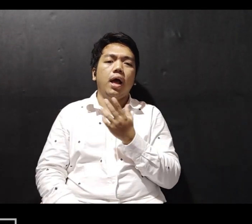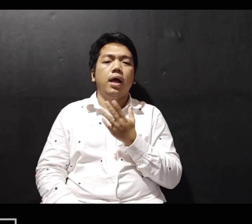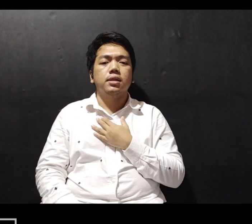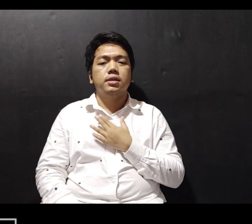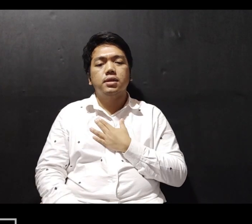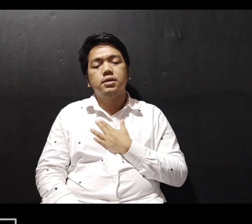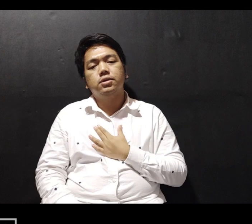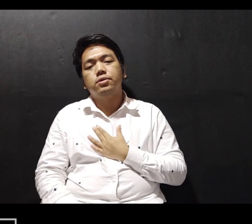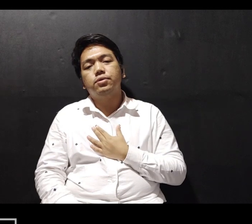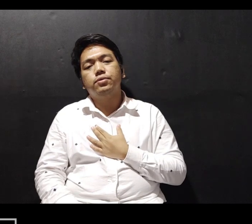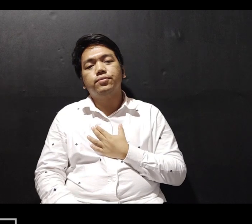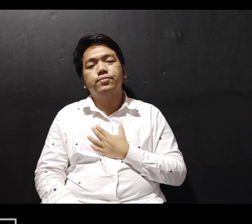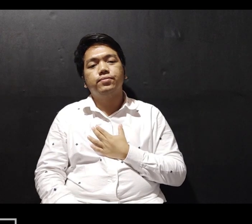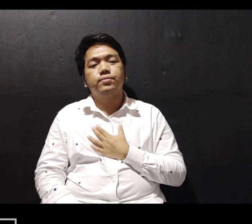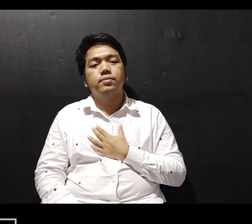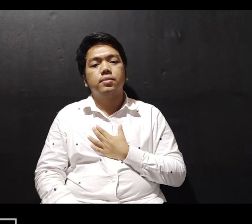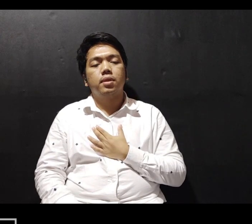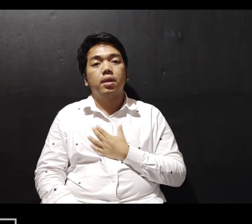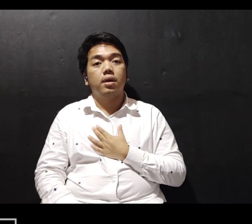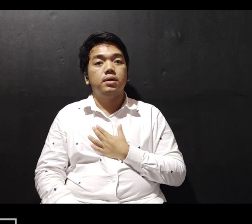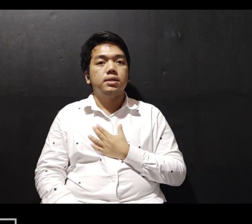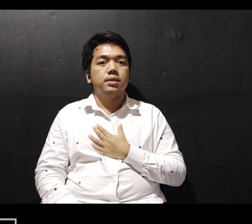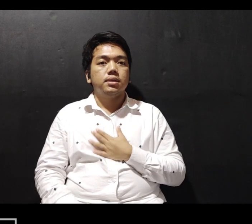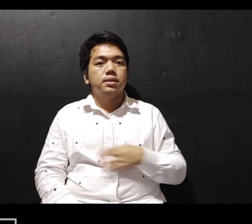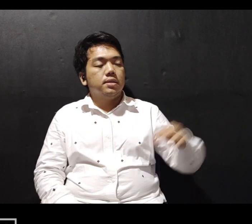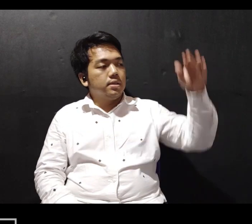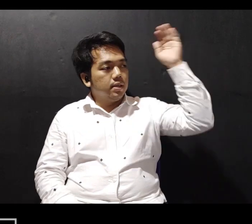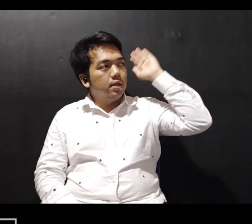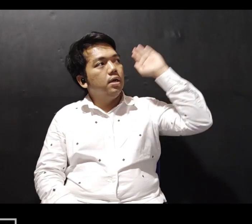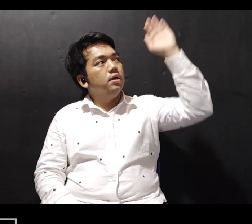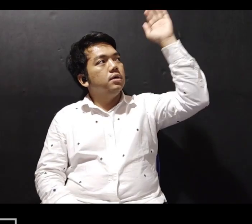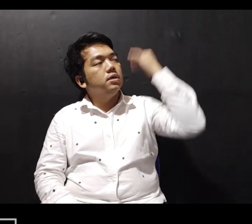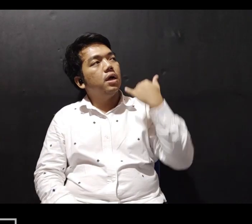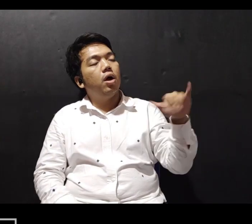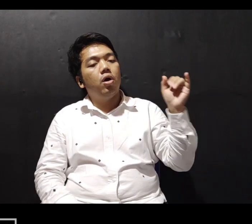Teduhkan hatiku. Engkau yang bertindak,